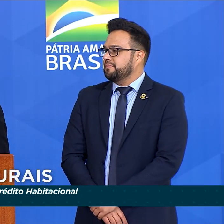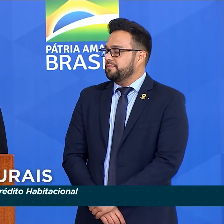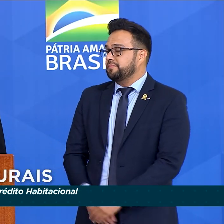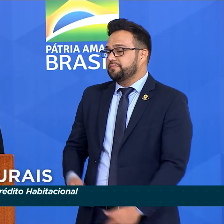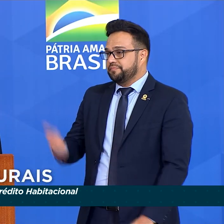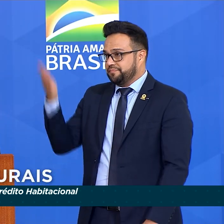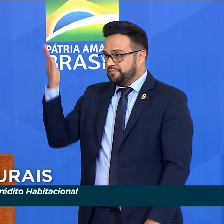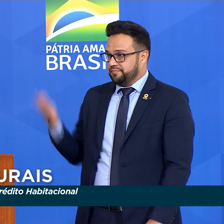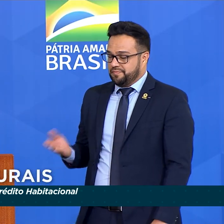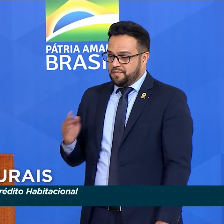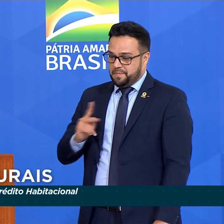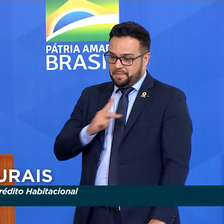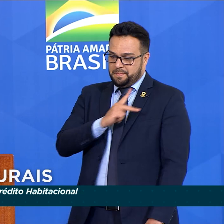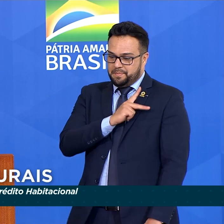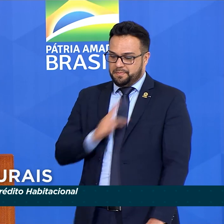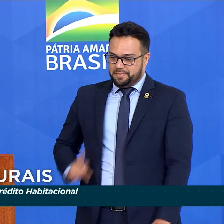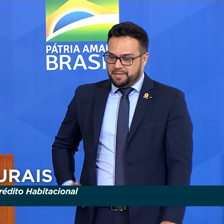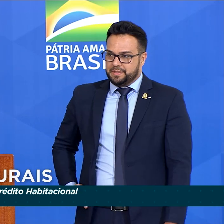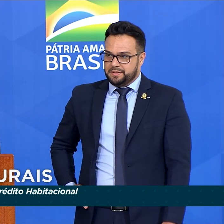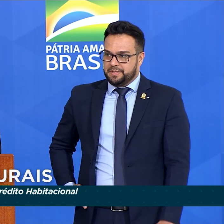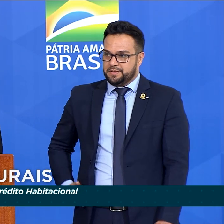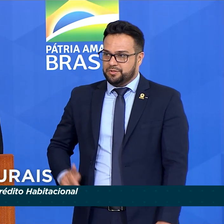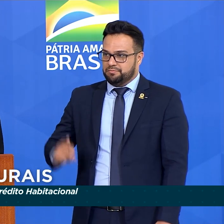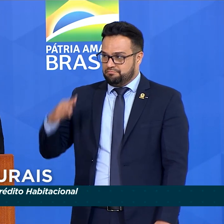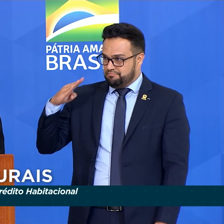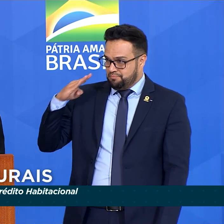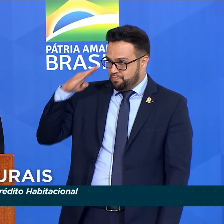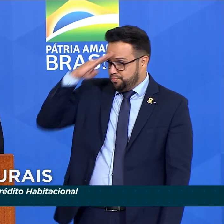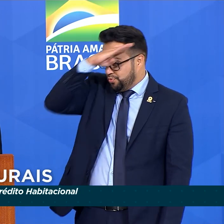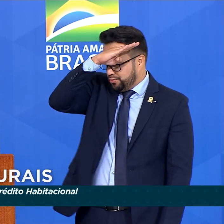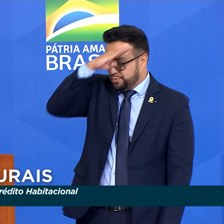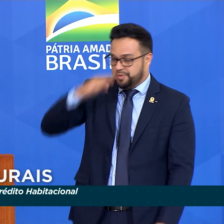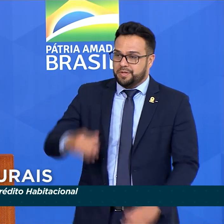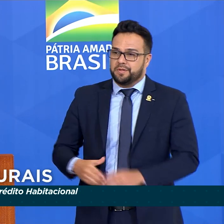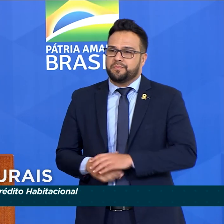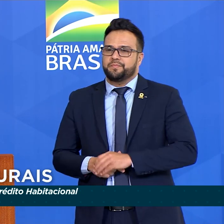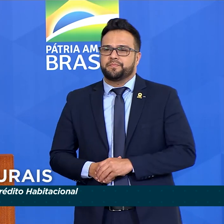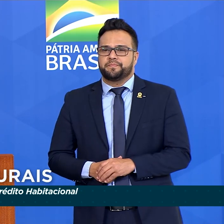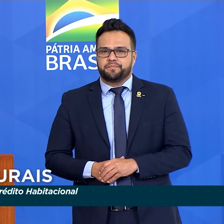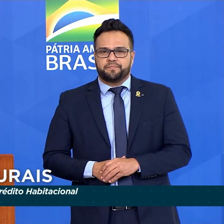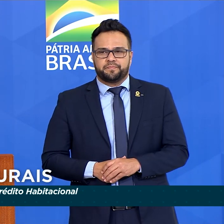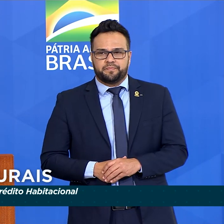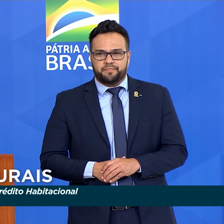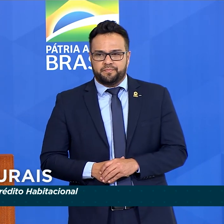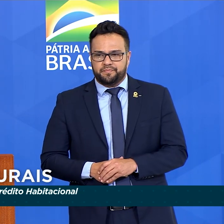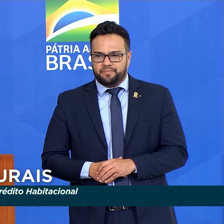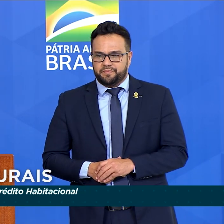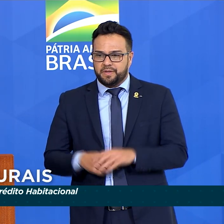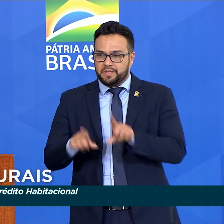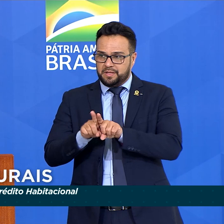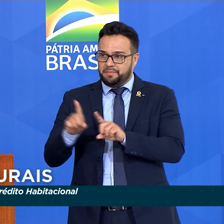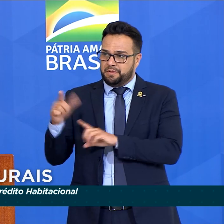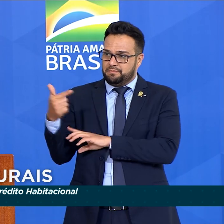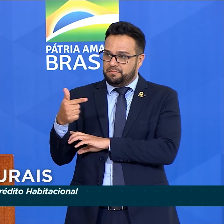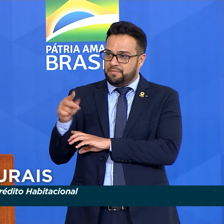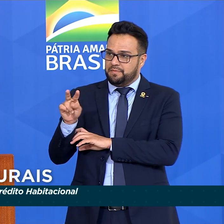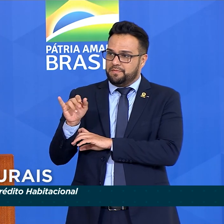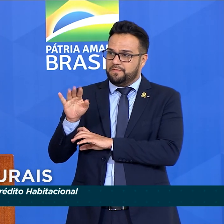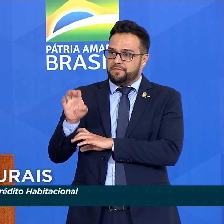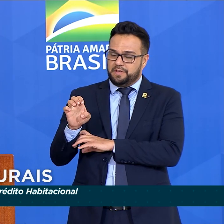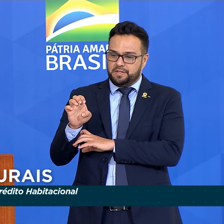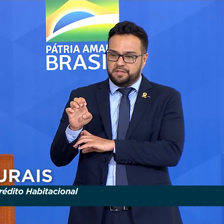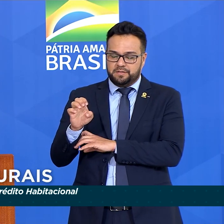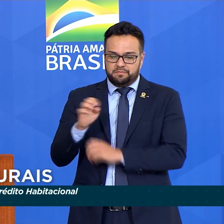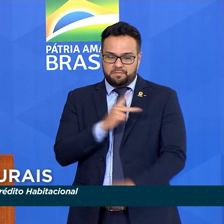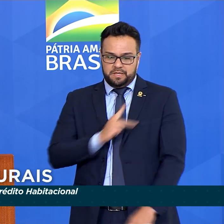Excelentíssimo senhor presidente da República, Jair Bolsonaro, senhor vice-presidente da República,